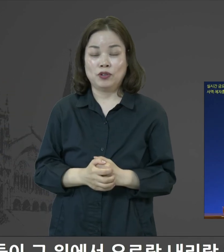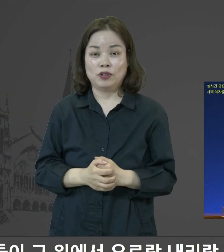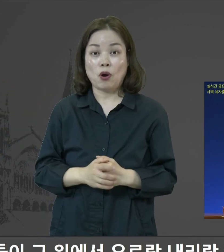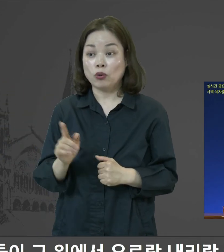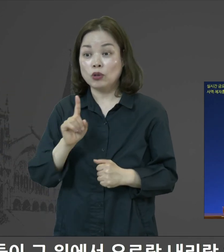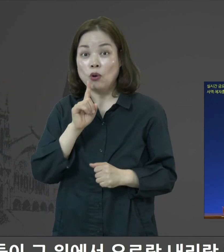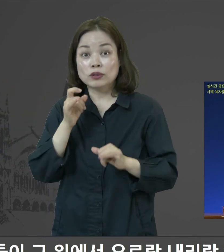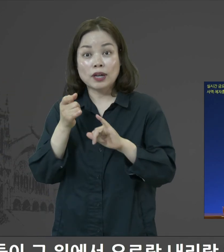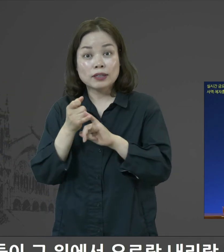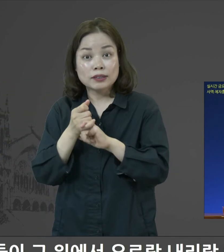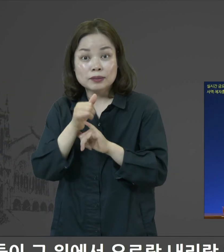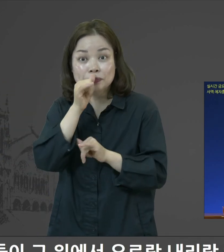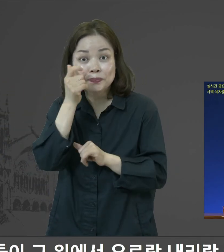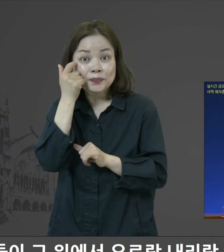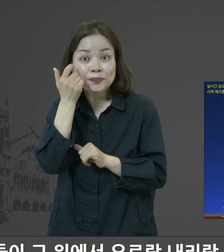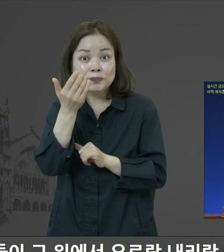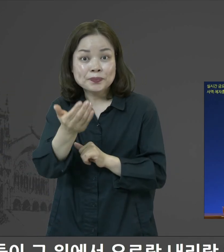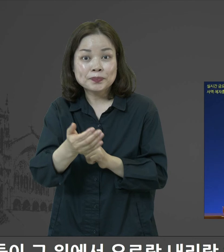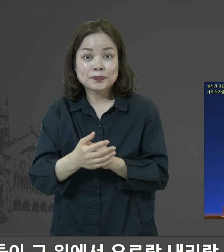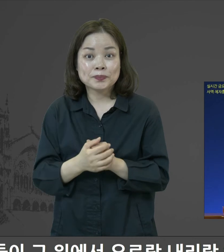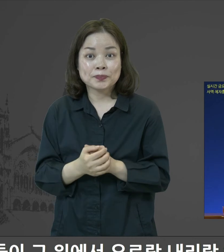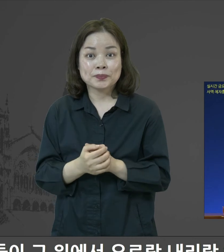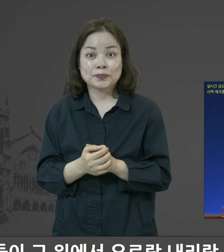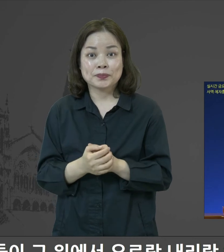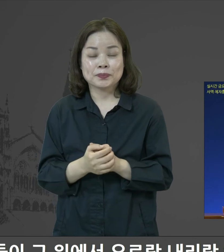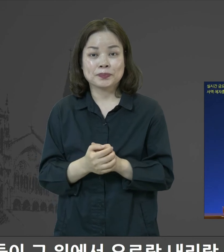어떤 언약이 맺어지냐면